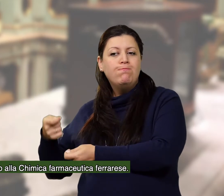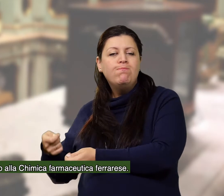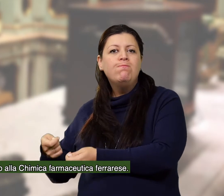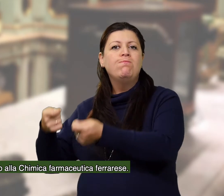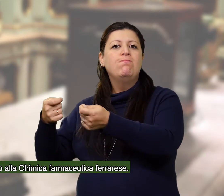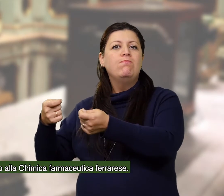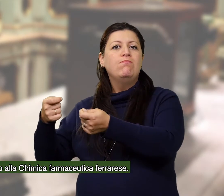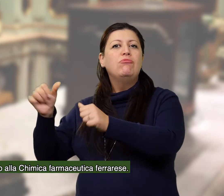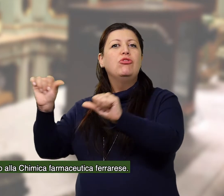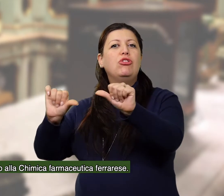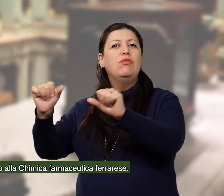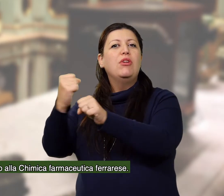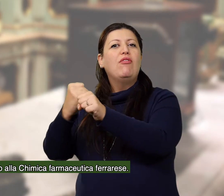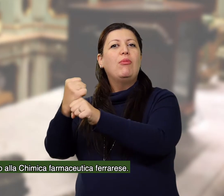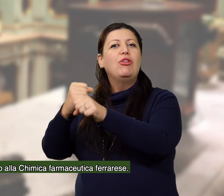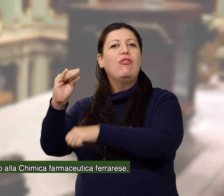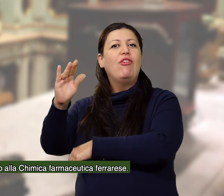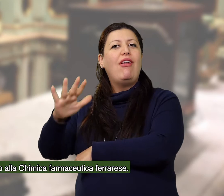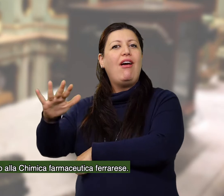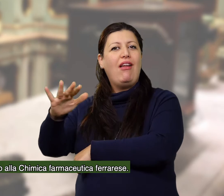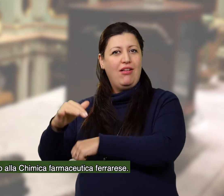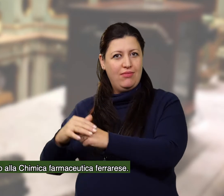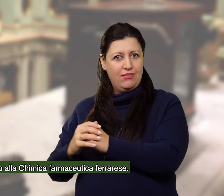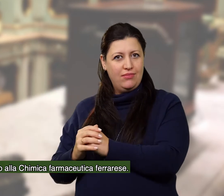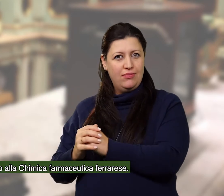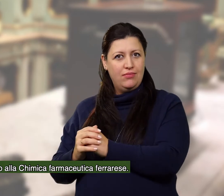alla chimica farmaceutica ferrarese